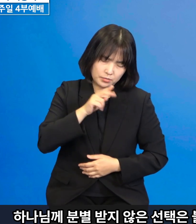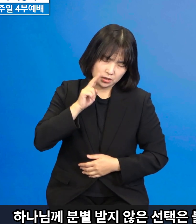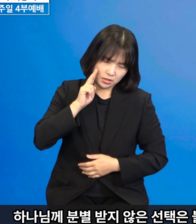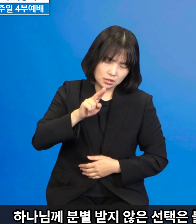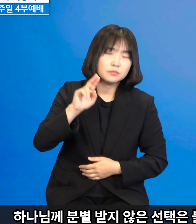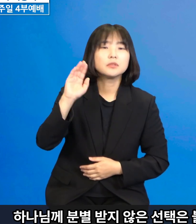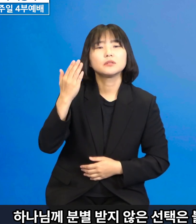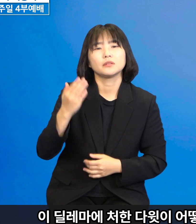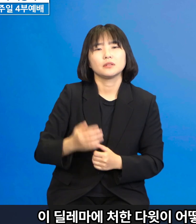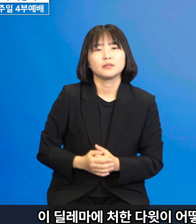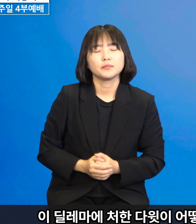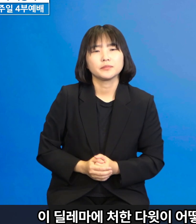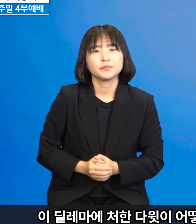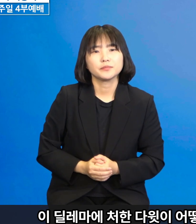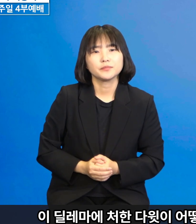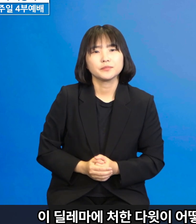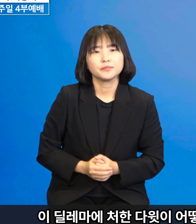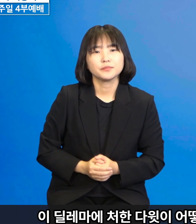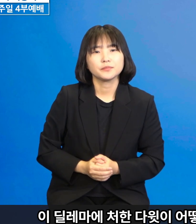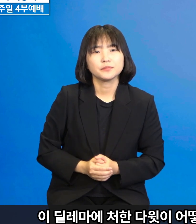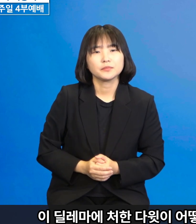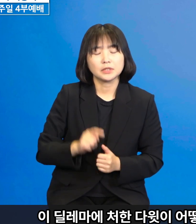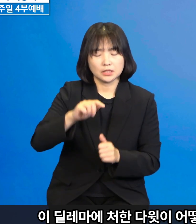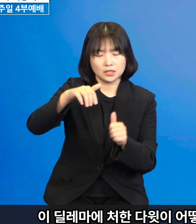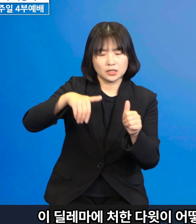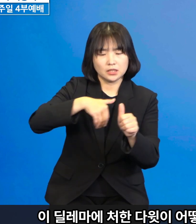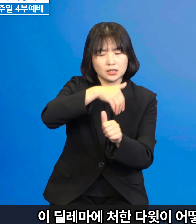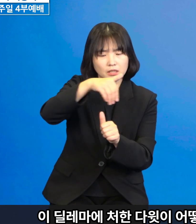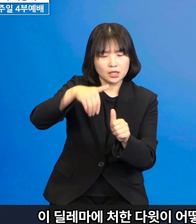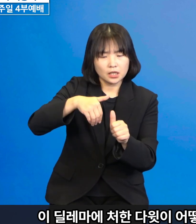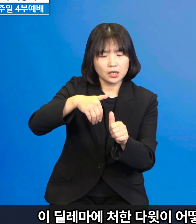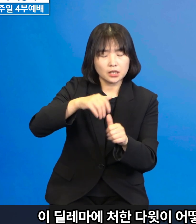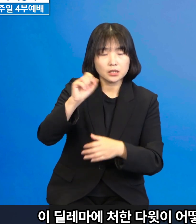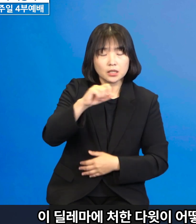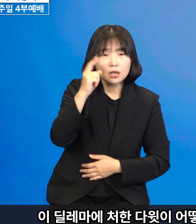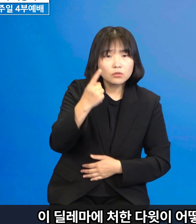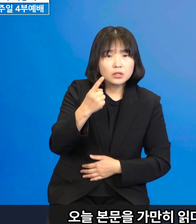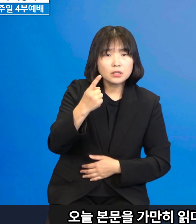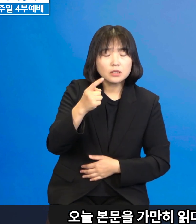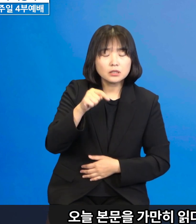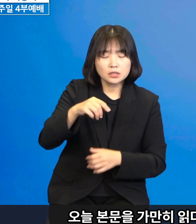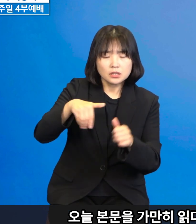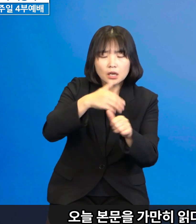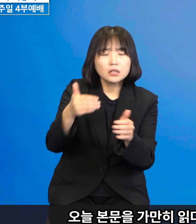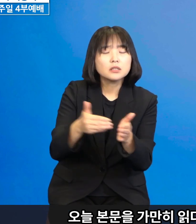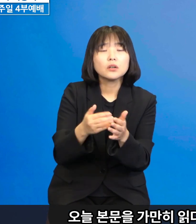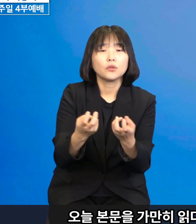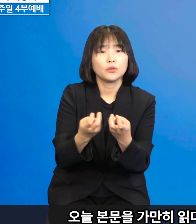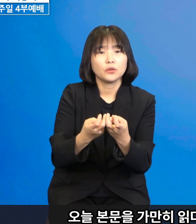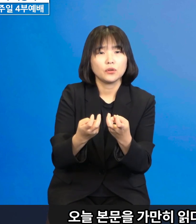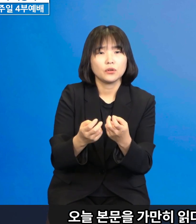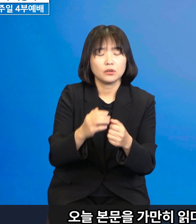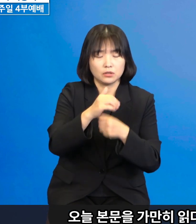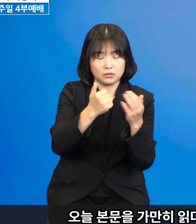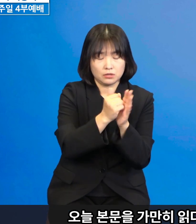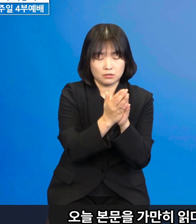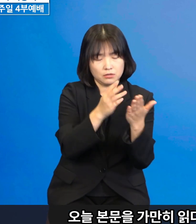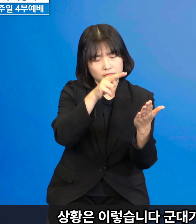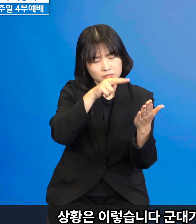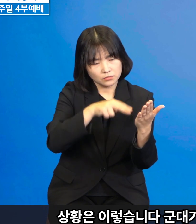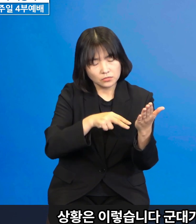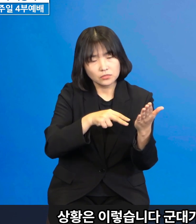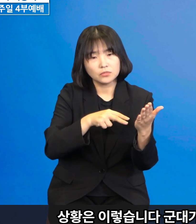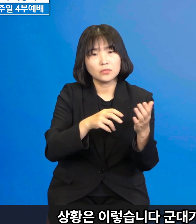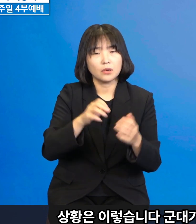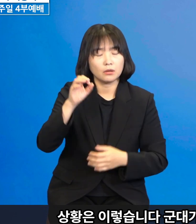있다는 것입니다. 자, 이 딜레마에 처한 다윗이 어떻게 여기서 빠져나올 수 있을까요? 오늘 본문을 가만히 읽다 보면 뜻밖의 일이 터집니다.